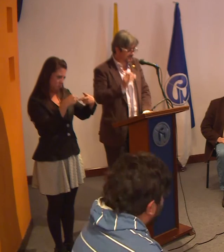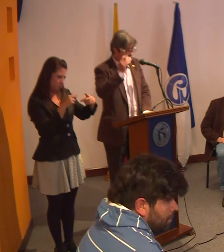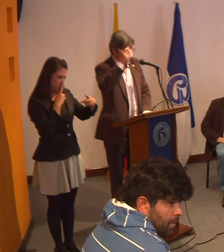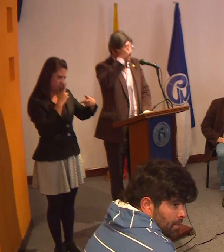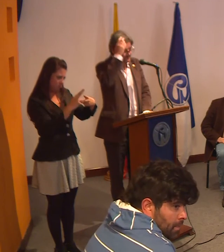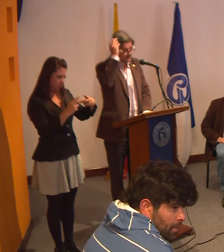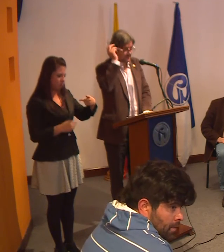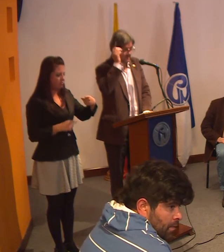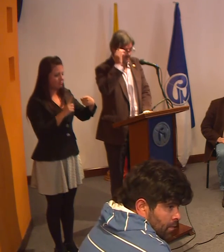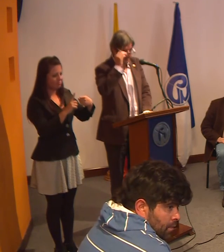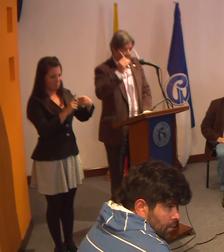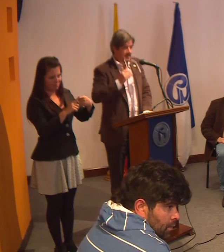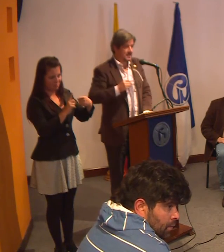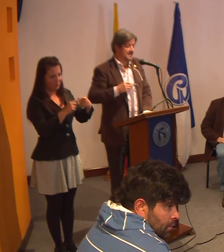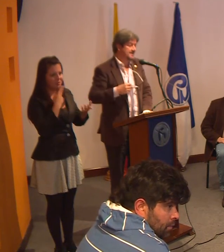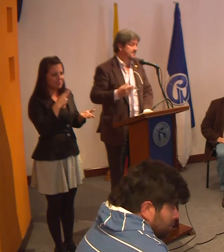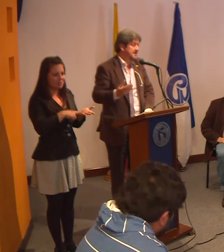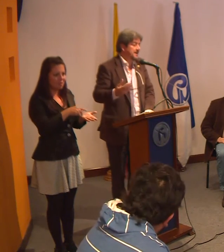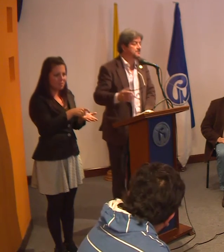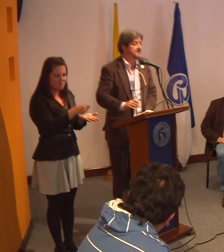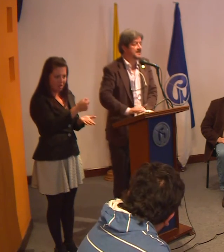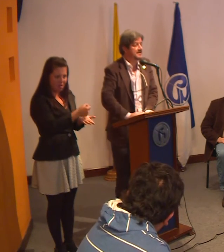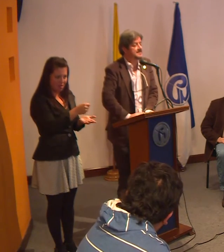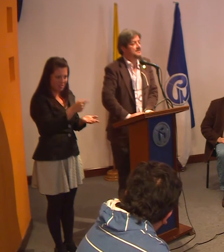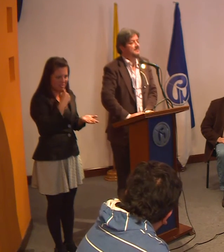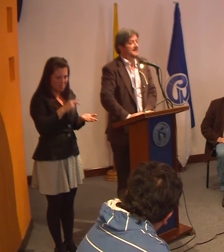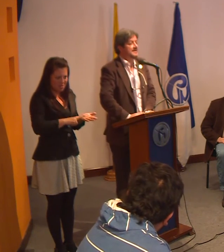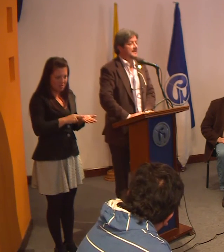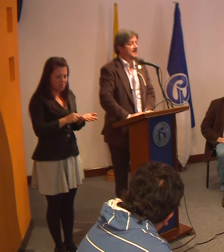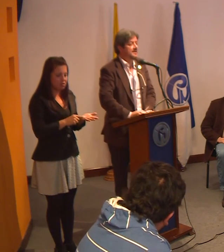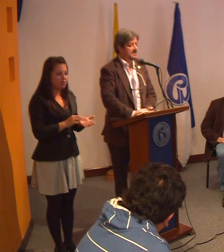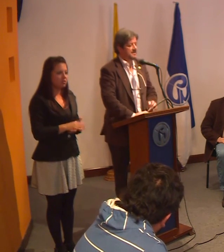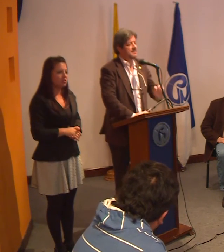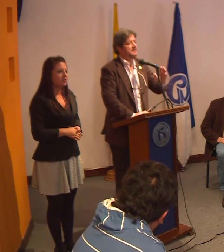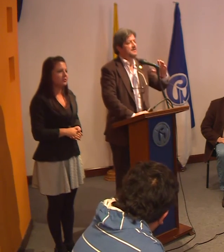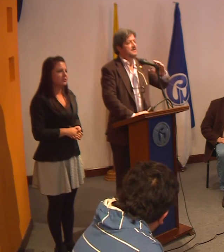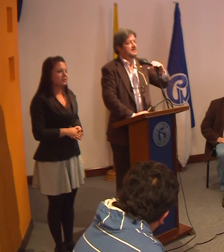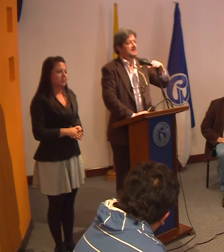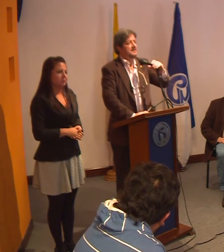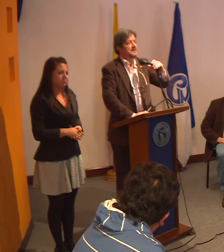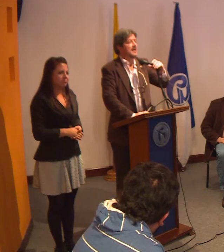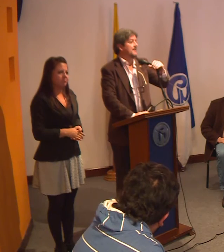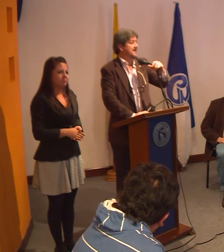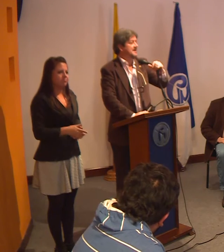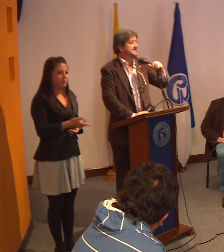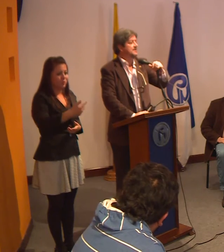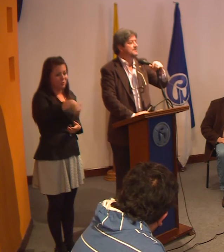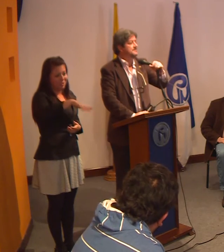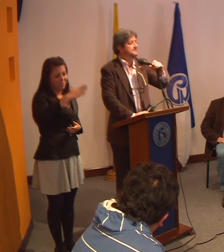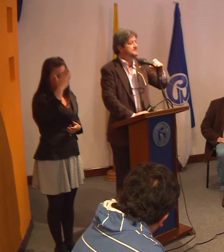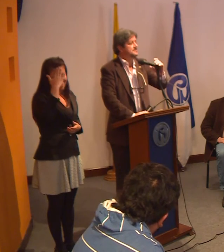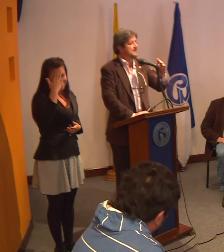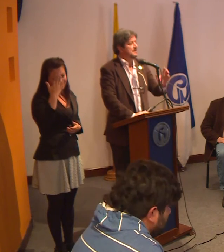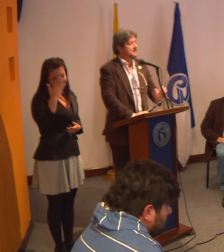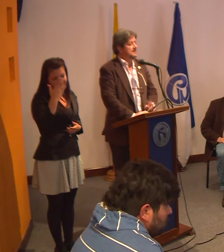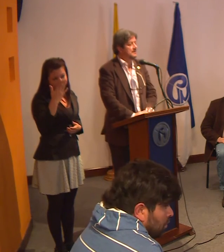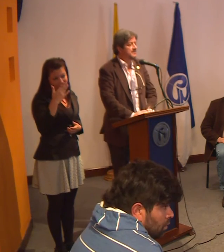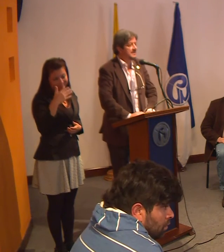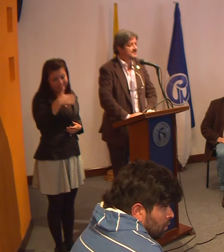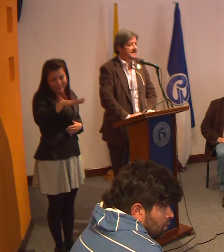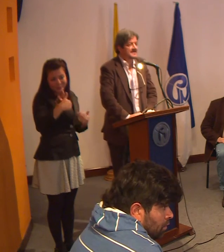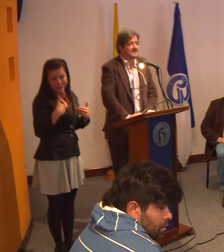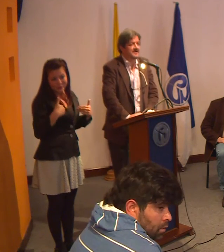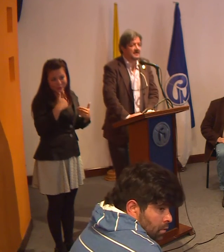ellos, la estampilla. La estampilla, ustedes, más que nadie, la han padecido.